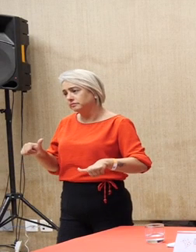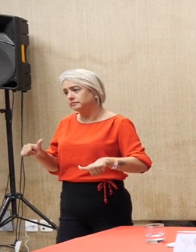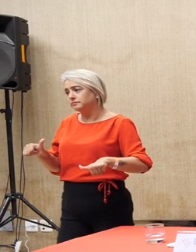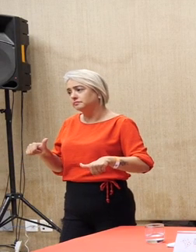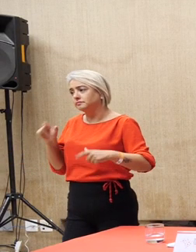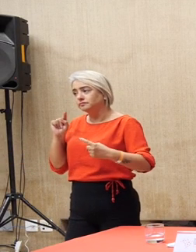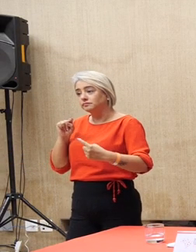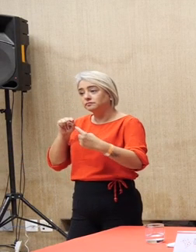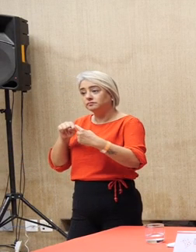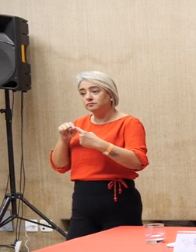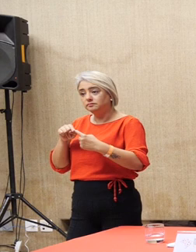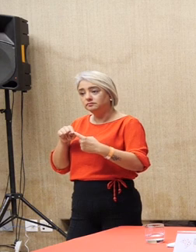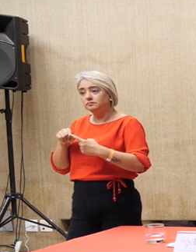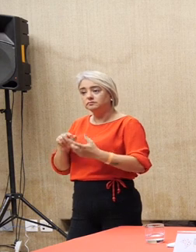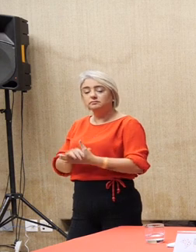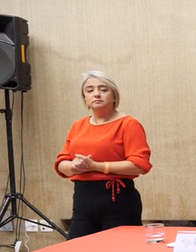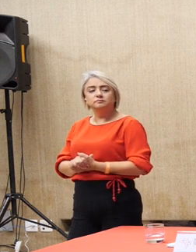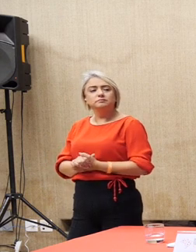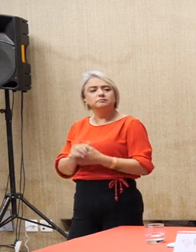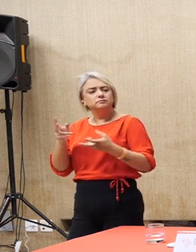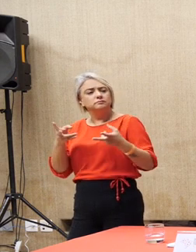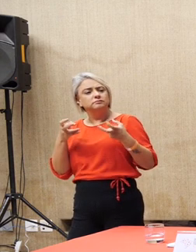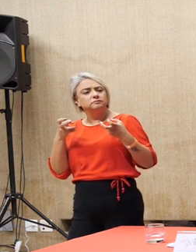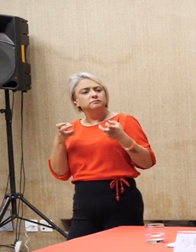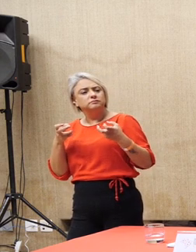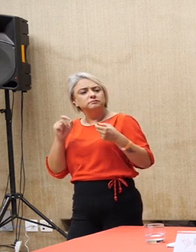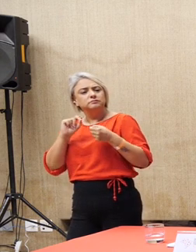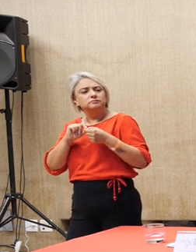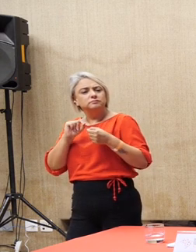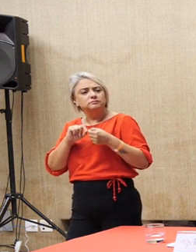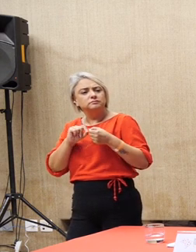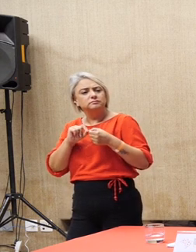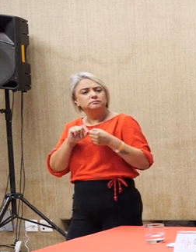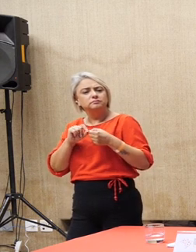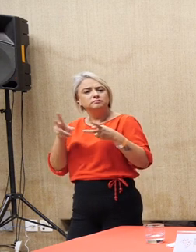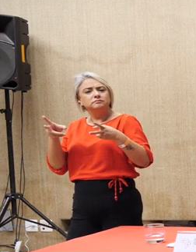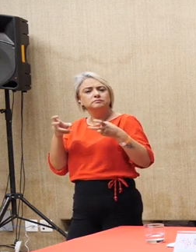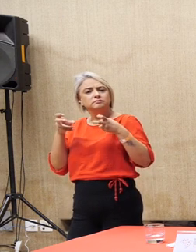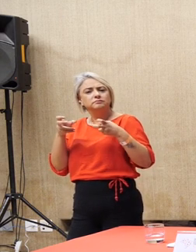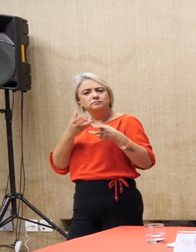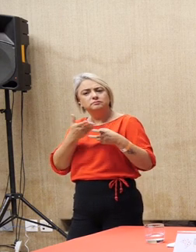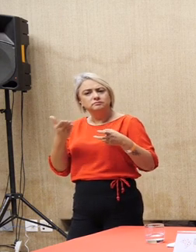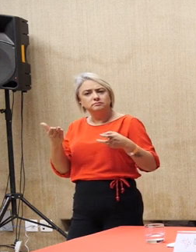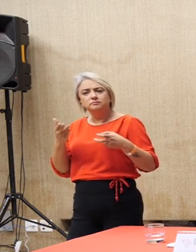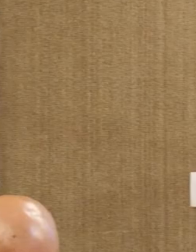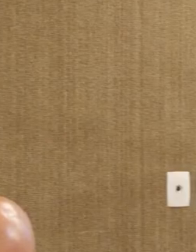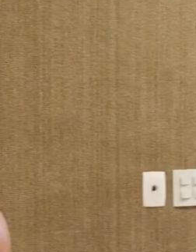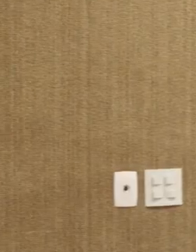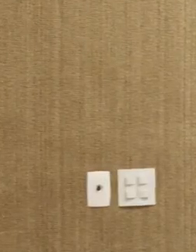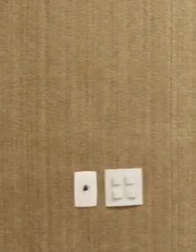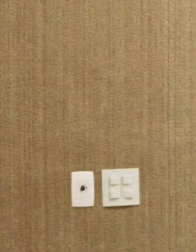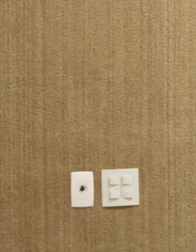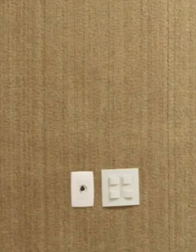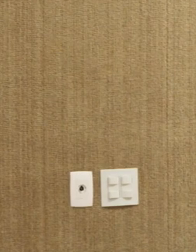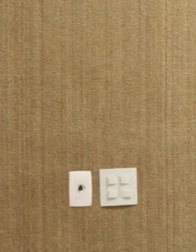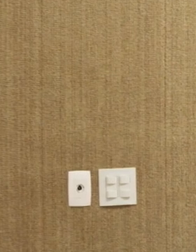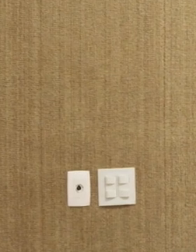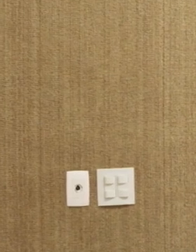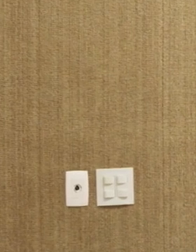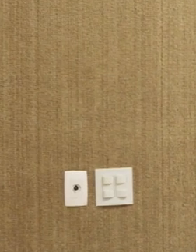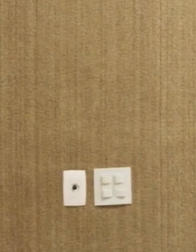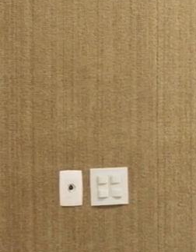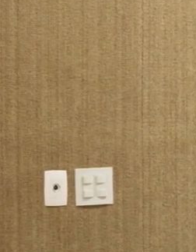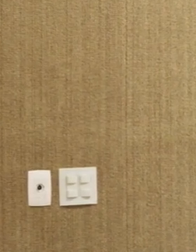nesse sentido. Eu até quero fazer aqui uma observação para vocês nesse sentido, que foi inovando